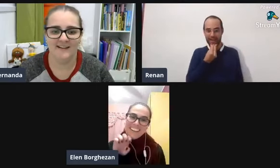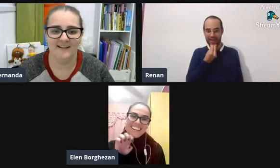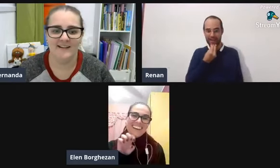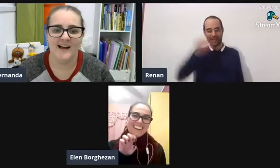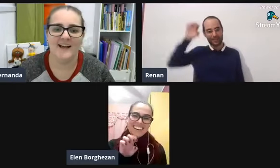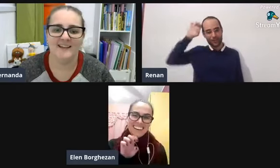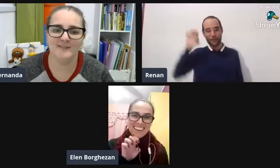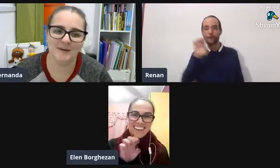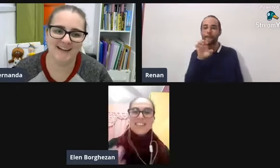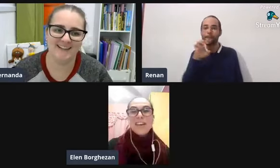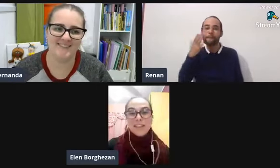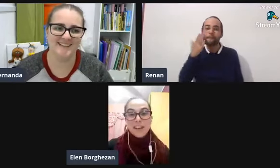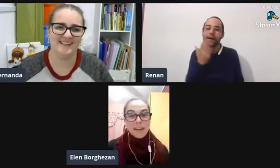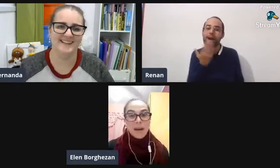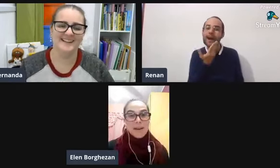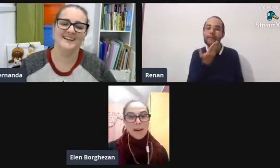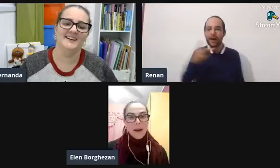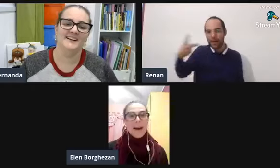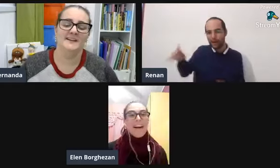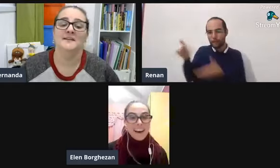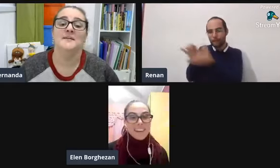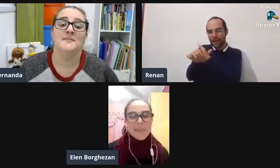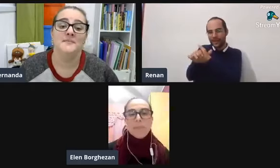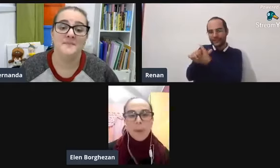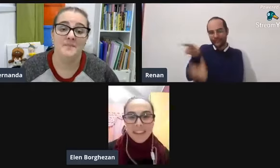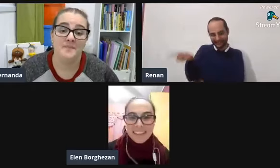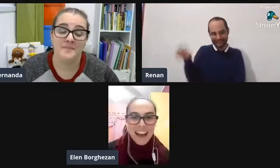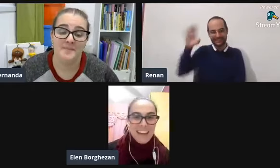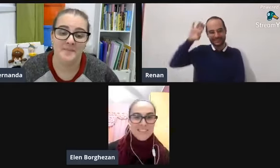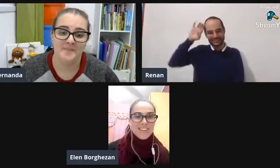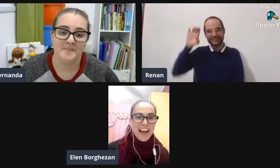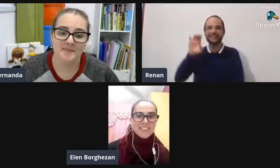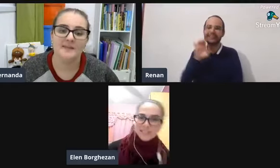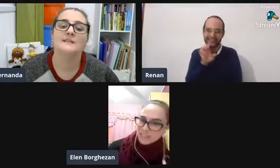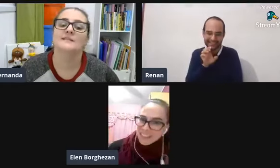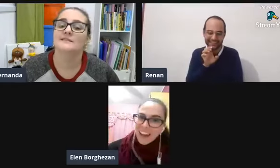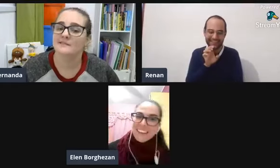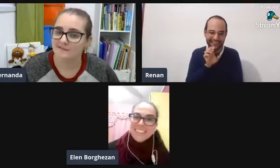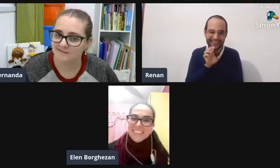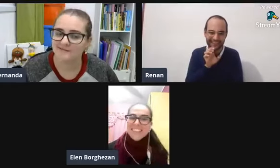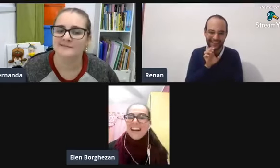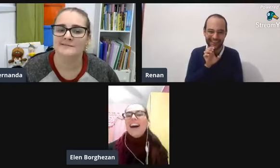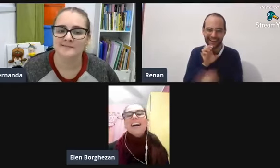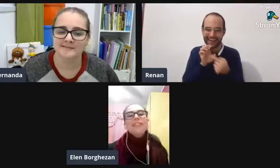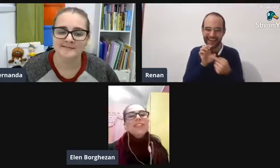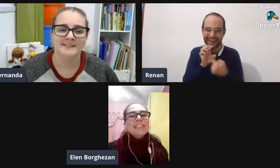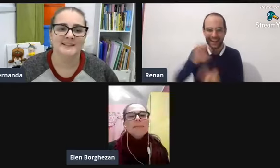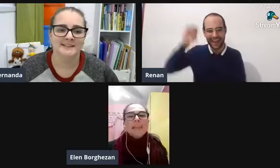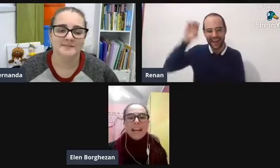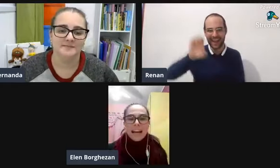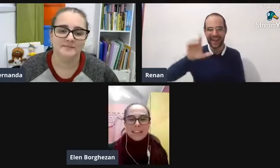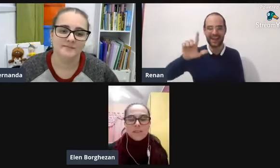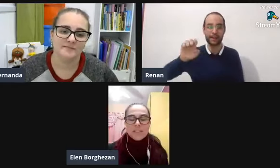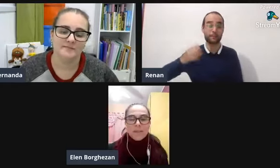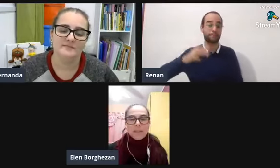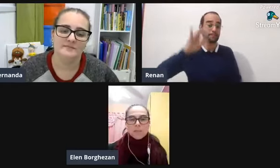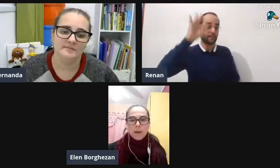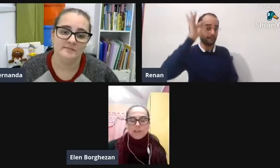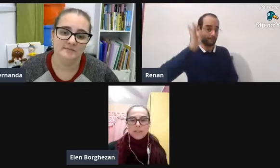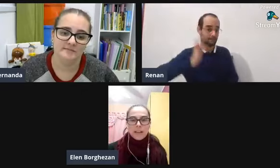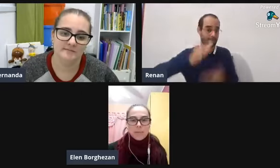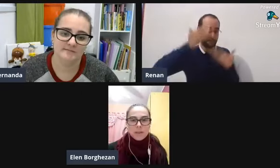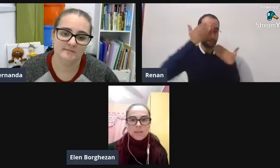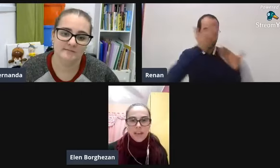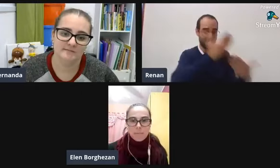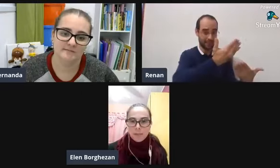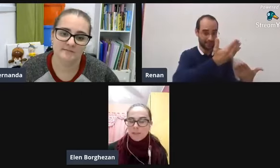barba. Eu tenho até... tenho propriedade já, tu viu, né? Ai, Fernanda, obrigada. Tu sabe que tu